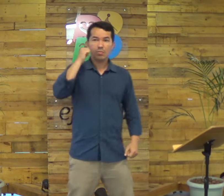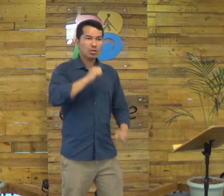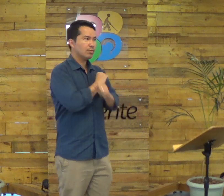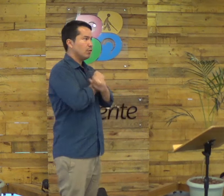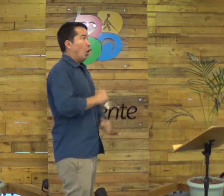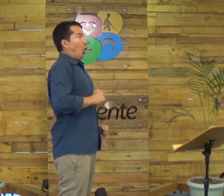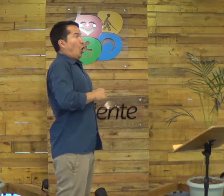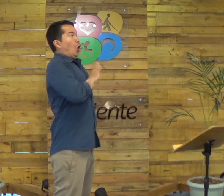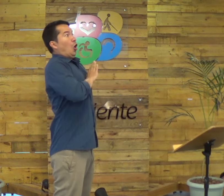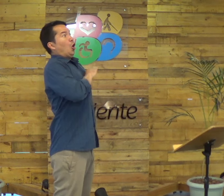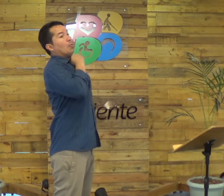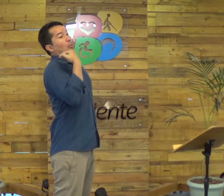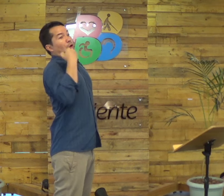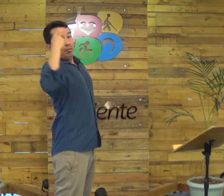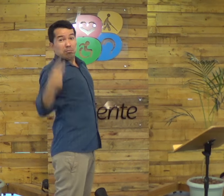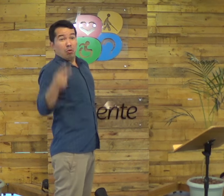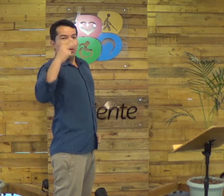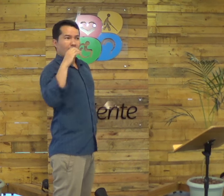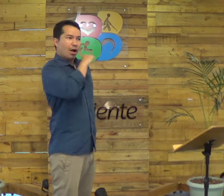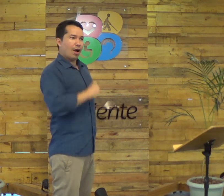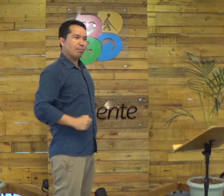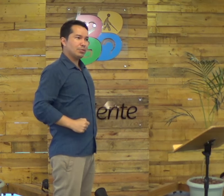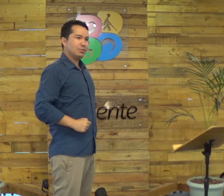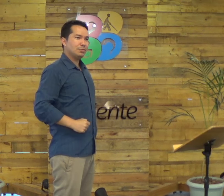vendo? Ela também, teve uma parada cardíaca morreu.